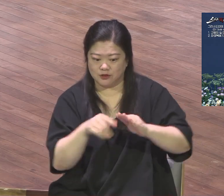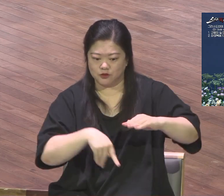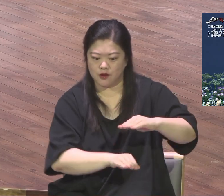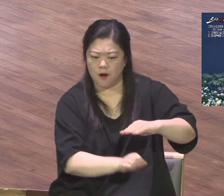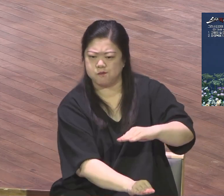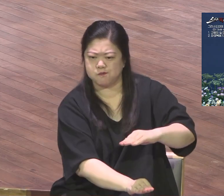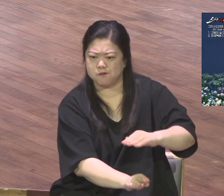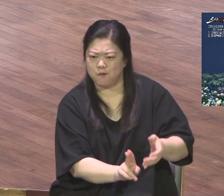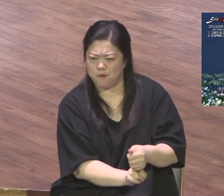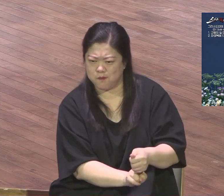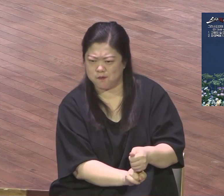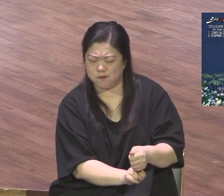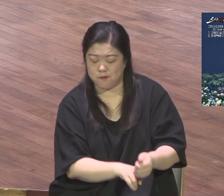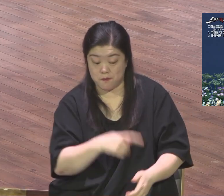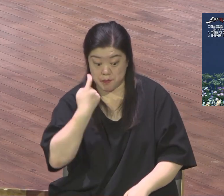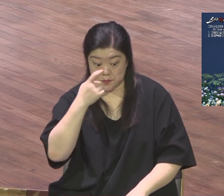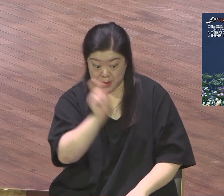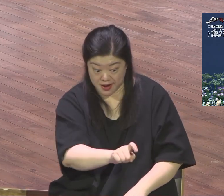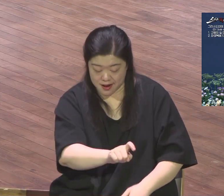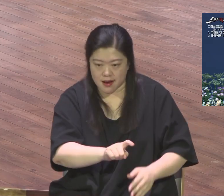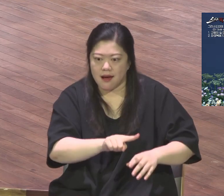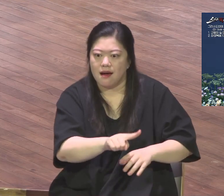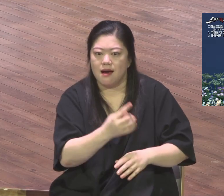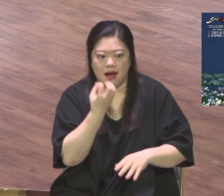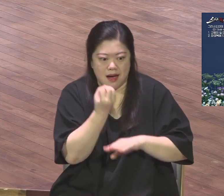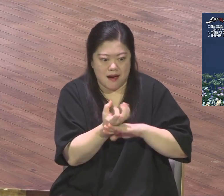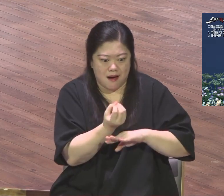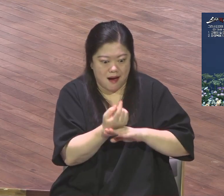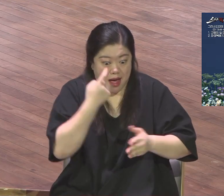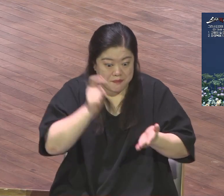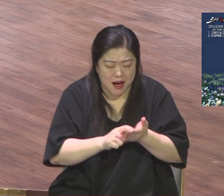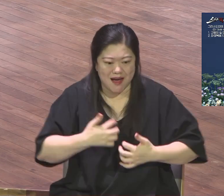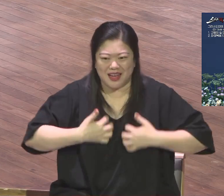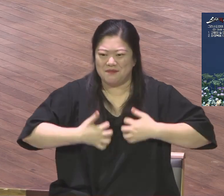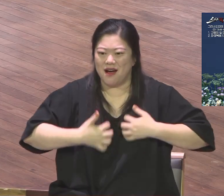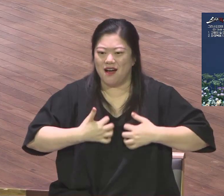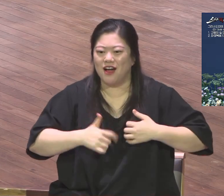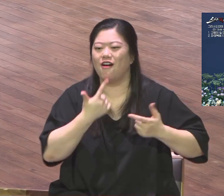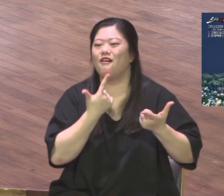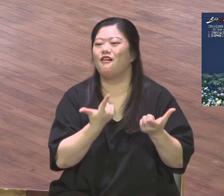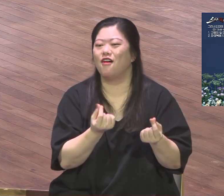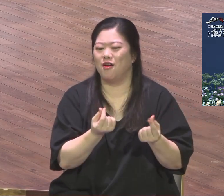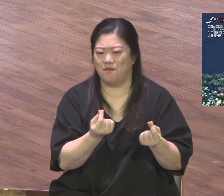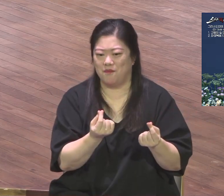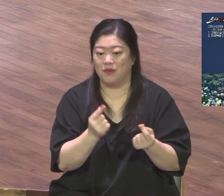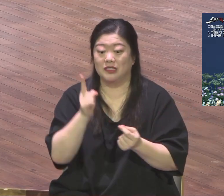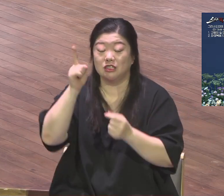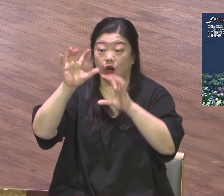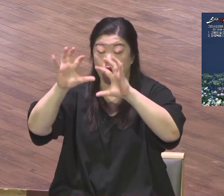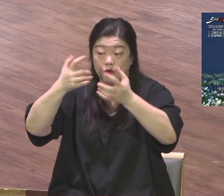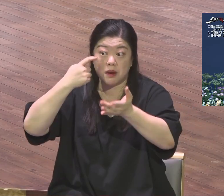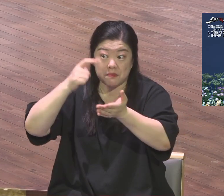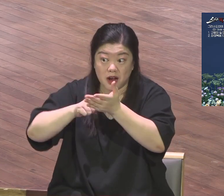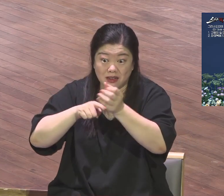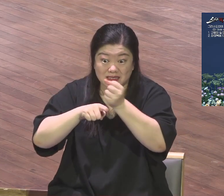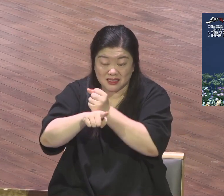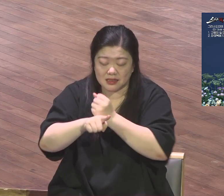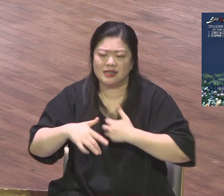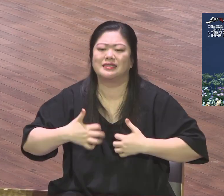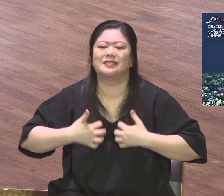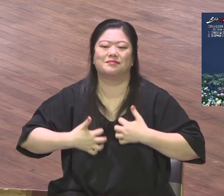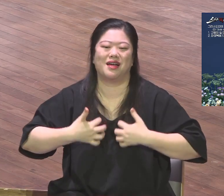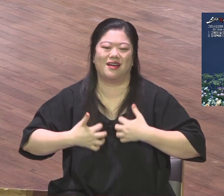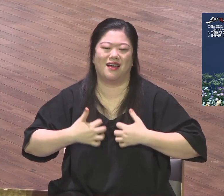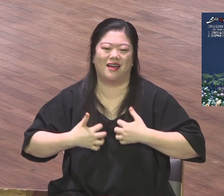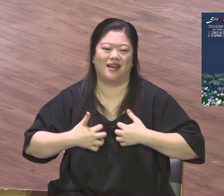사는 얘기를 통해서 정말 천국이 얼마나 소중한 가치가 있는 존재인가를